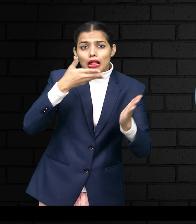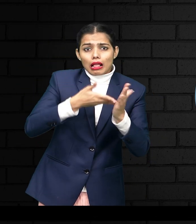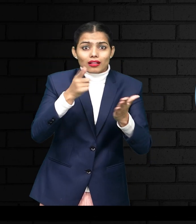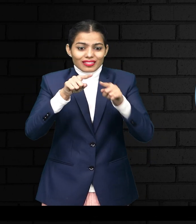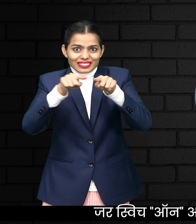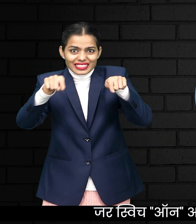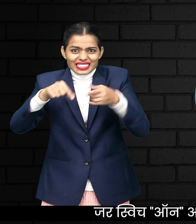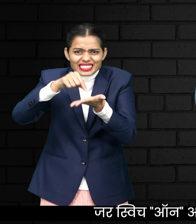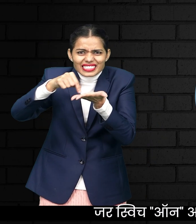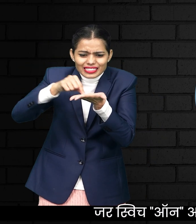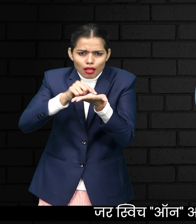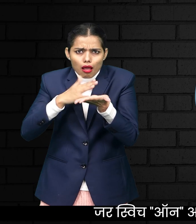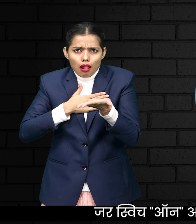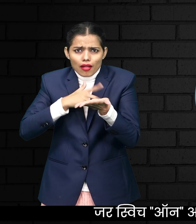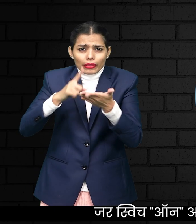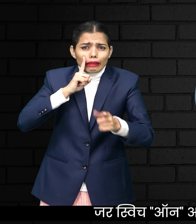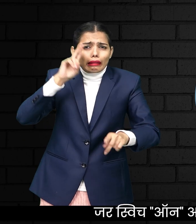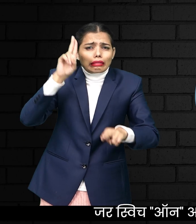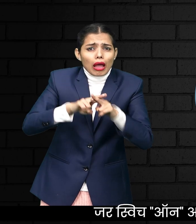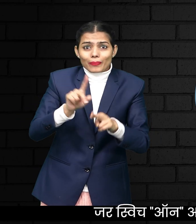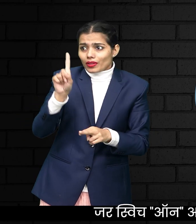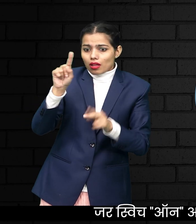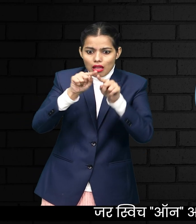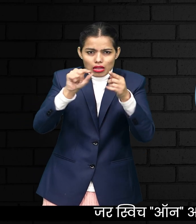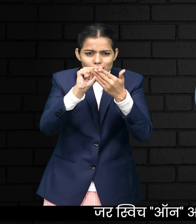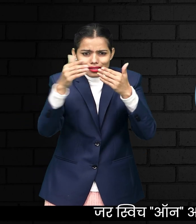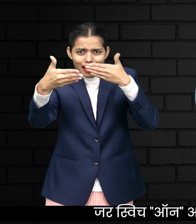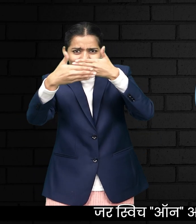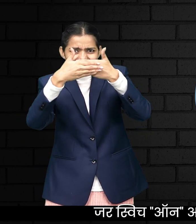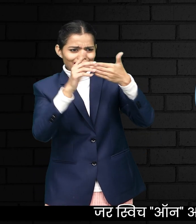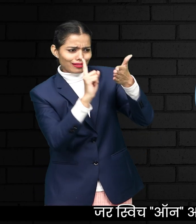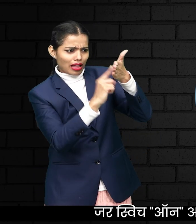या परिपथात जर स्विच ऑन असेल तर बल्ब प्रकाशमान होतो.